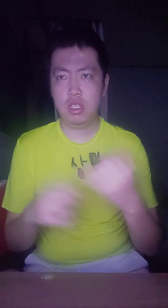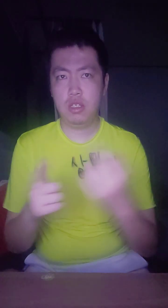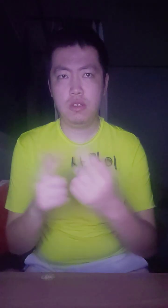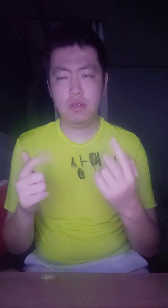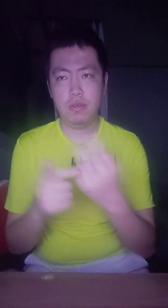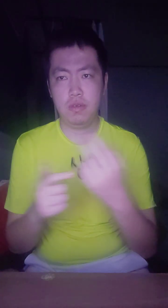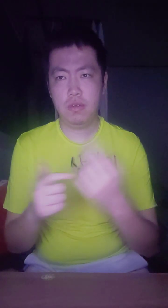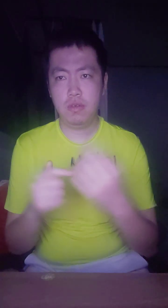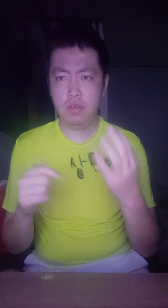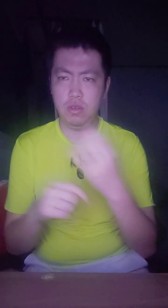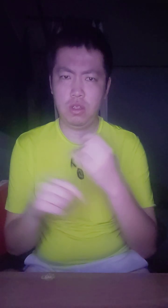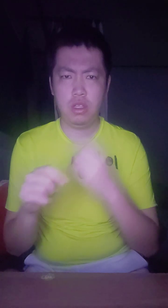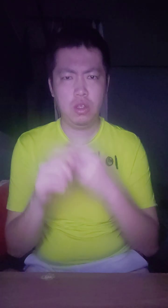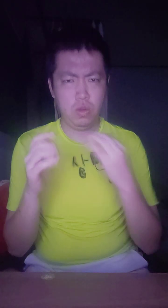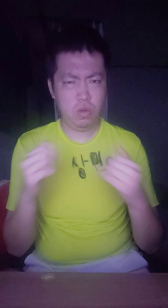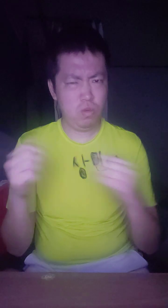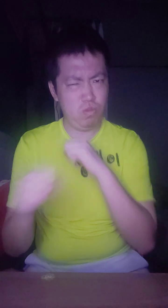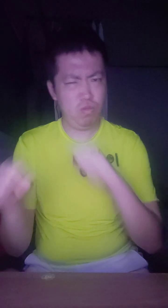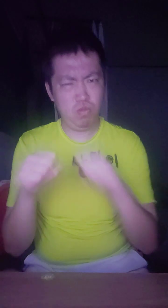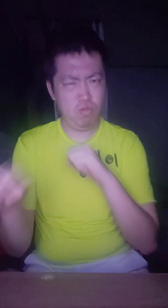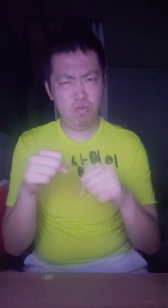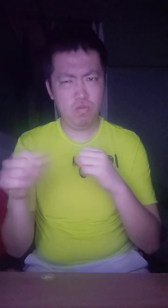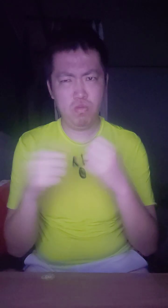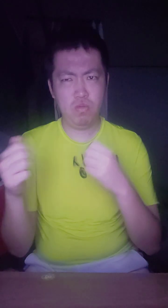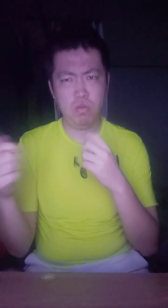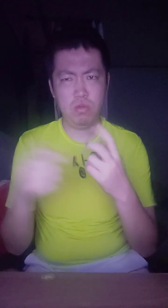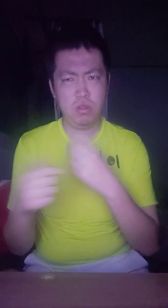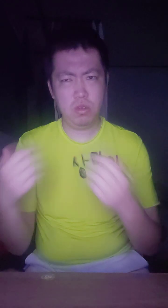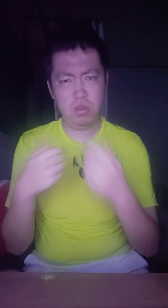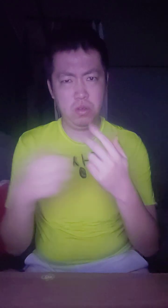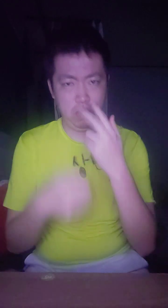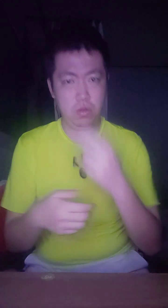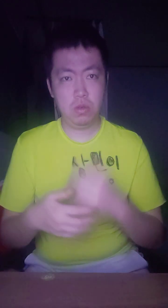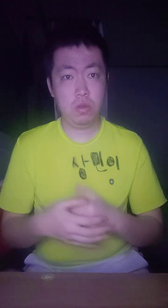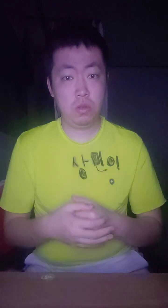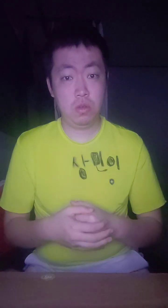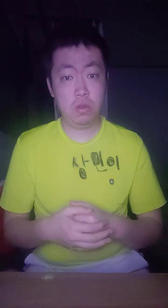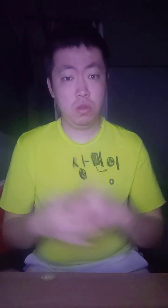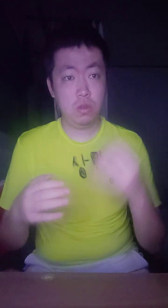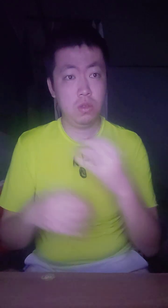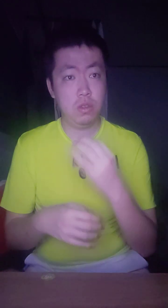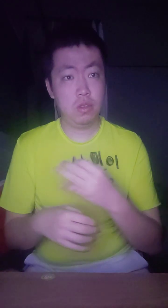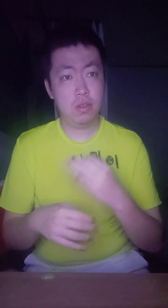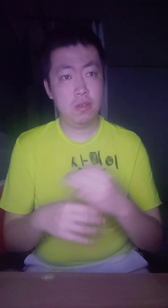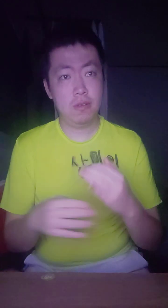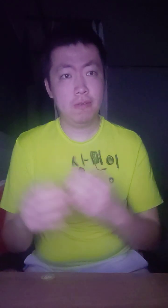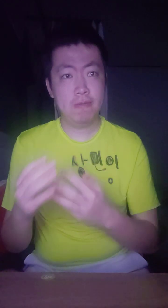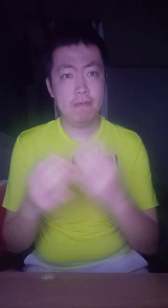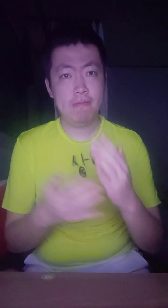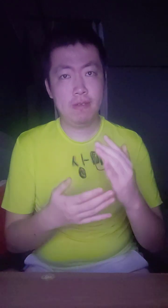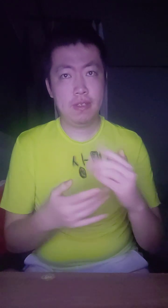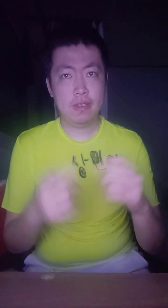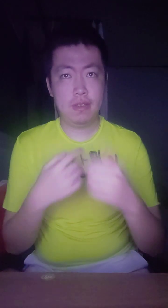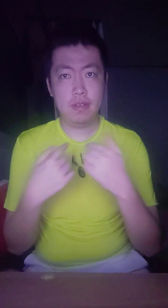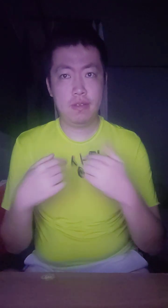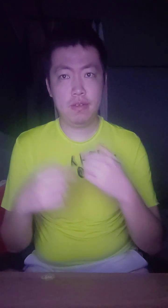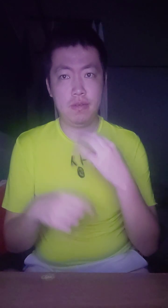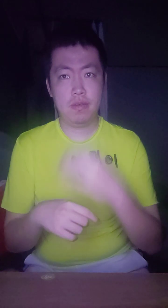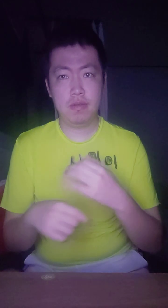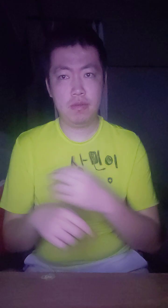지속적으로 성추행과 괴롭힘을 저질렀다고 지목했습니다. 지 씨가 입사한 달에 문신이 있냐고 물어봤다. 팬티만